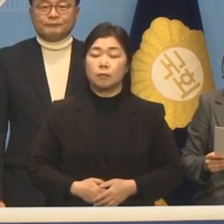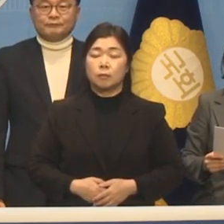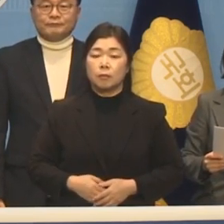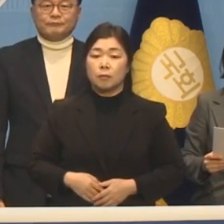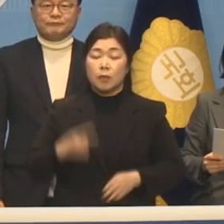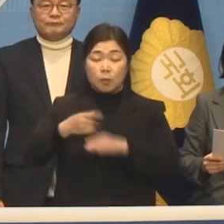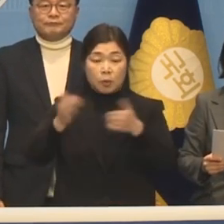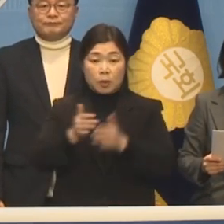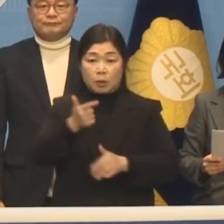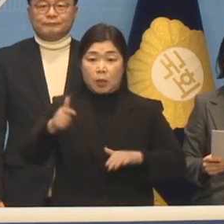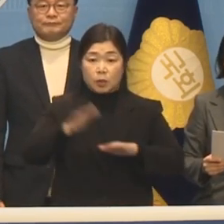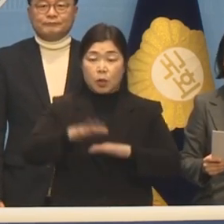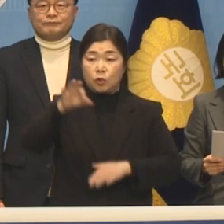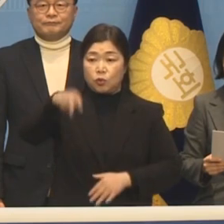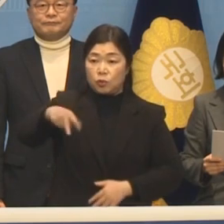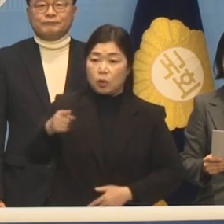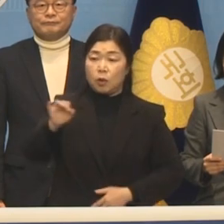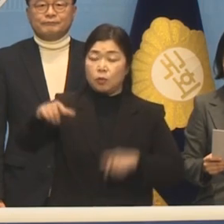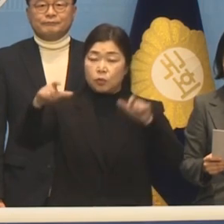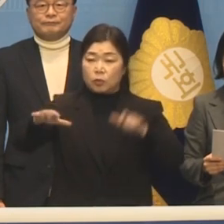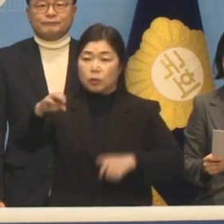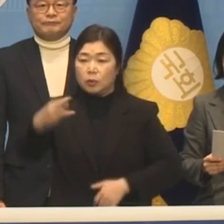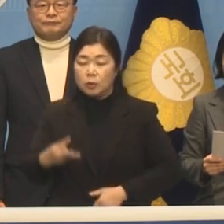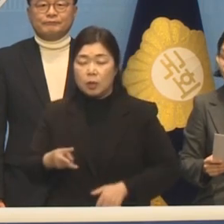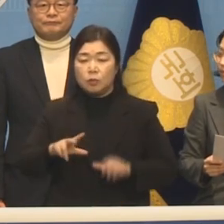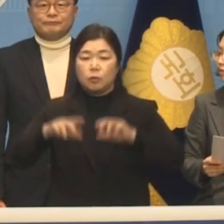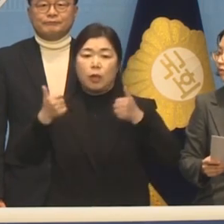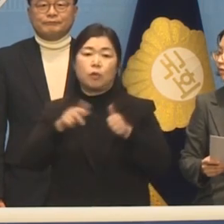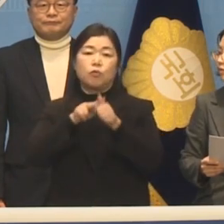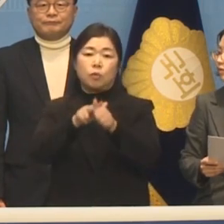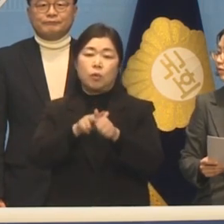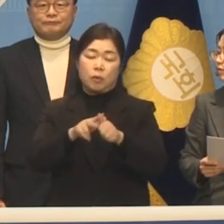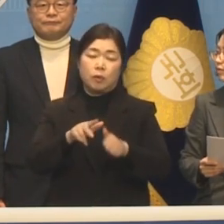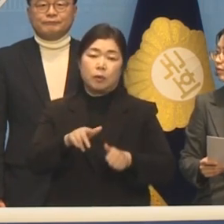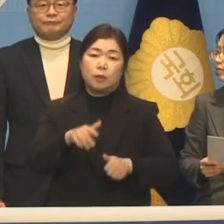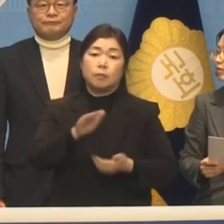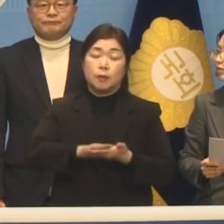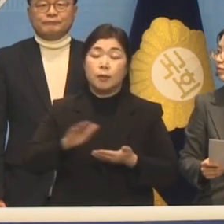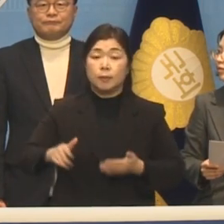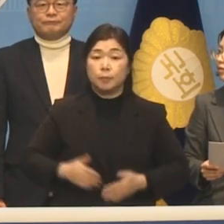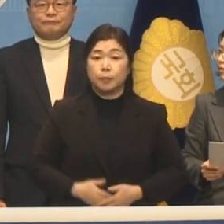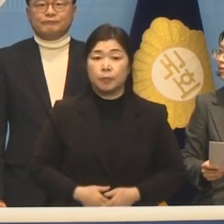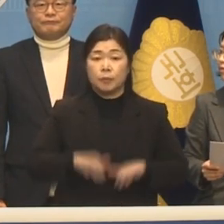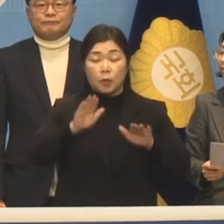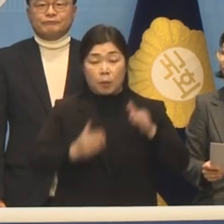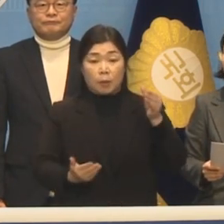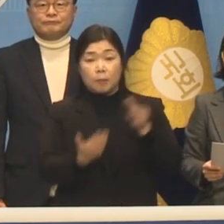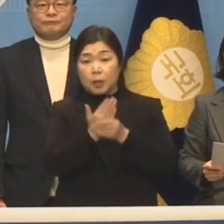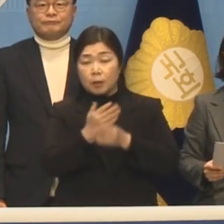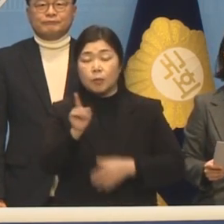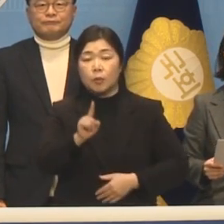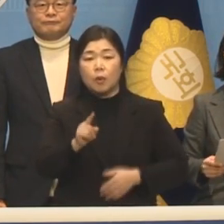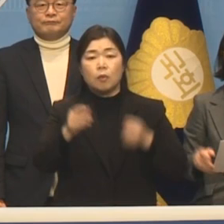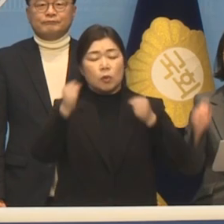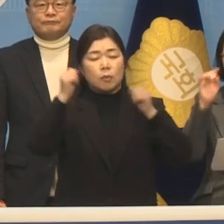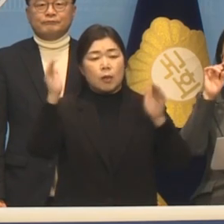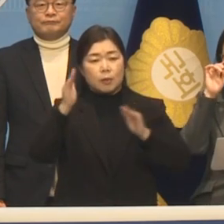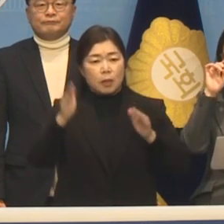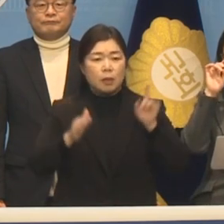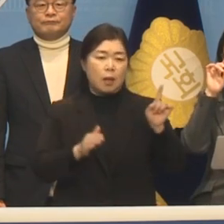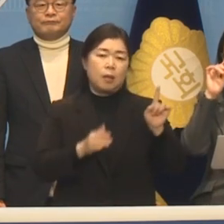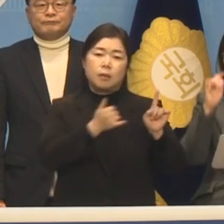더불어민주당 대전 유성구 을 국회의원 후보 황정아입니다. 네, 이번 입틀막 사건은 졸업생 한